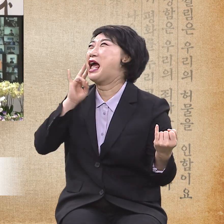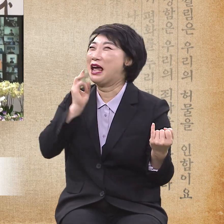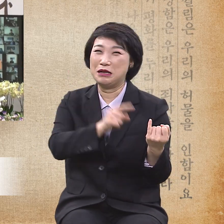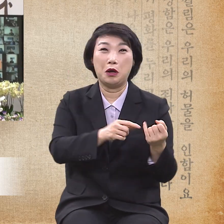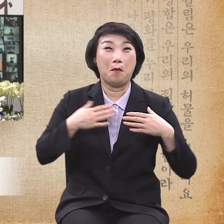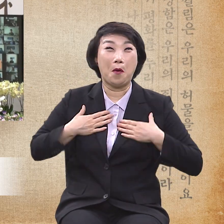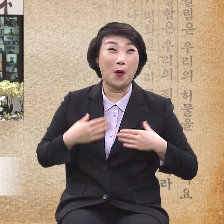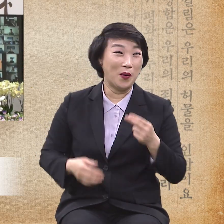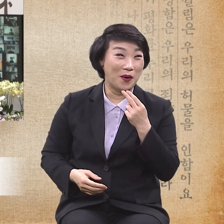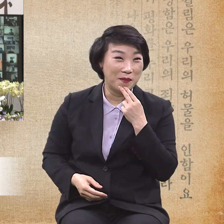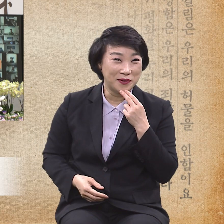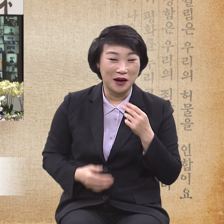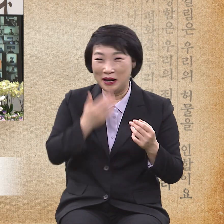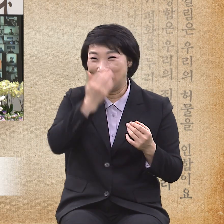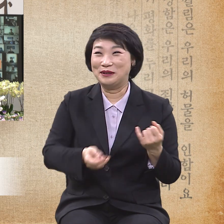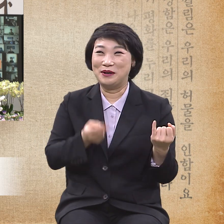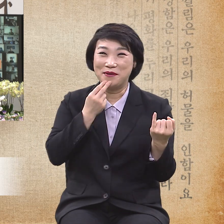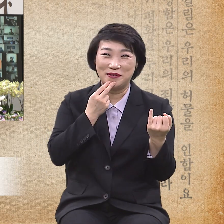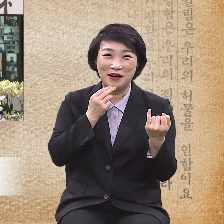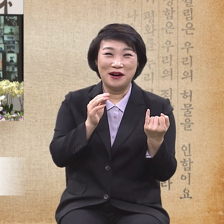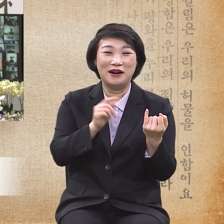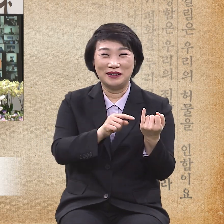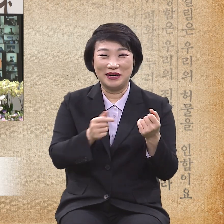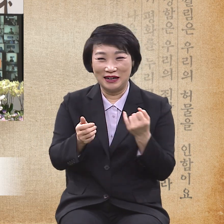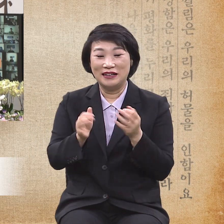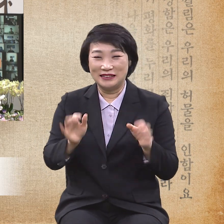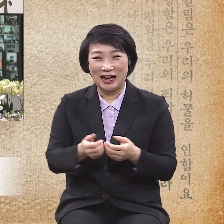피곤하지도 않아. 집에 가서도 생각이야.